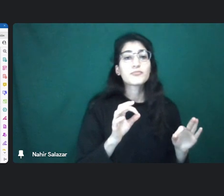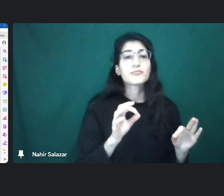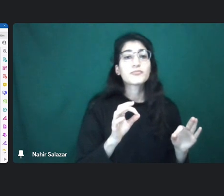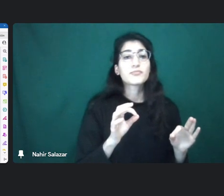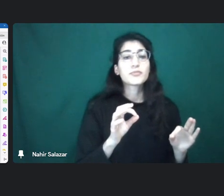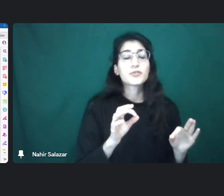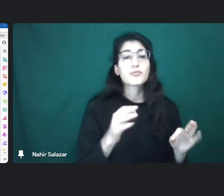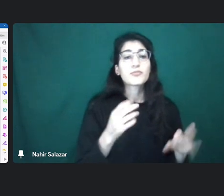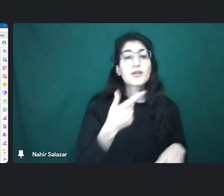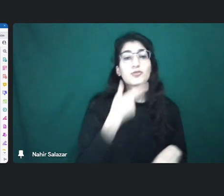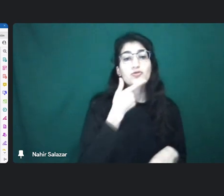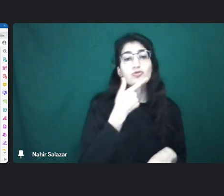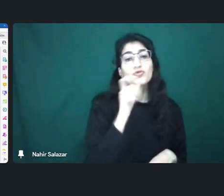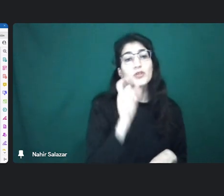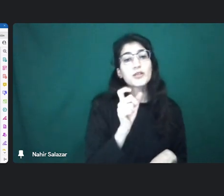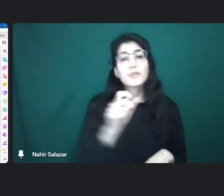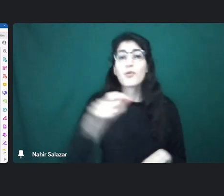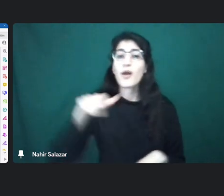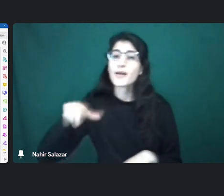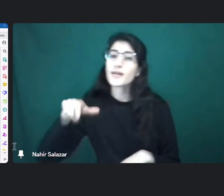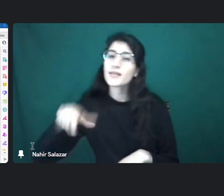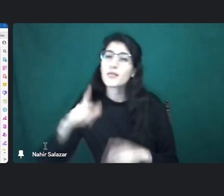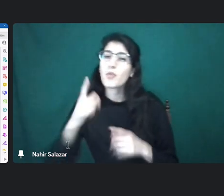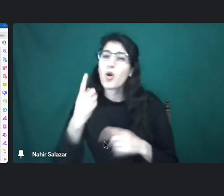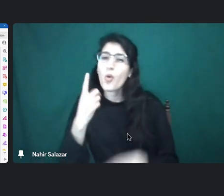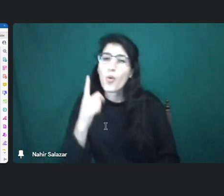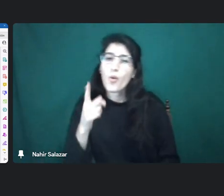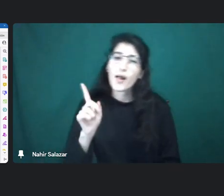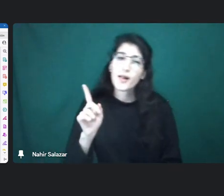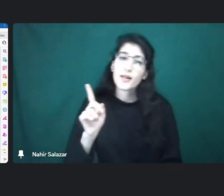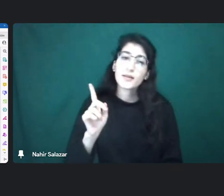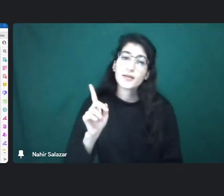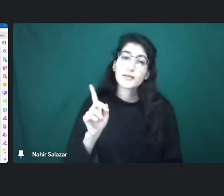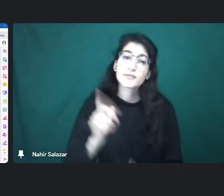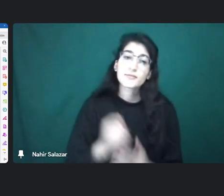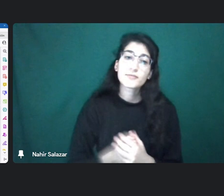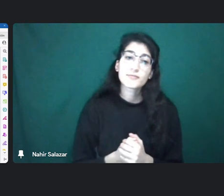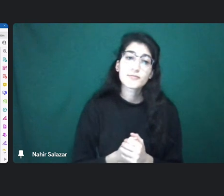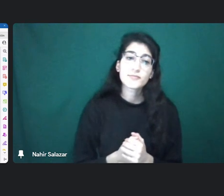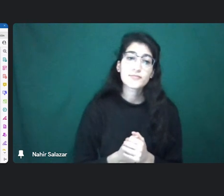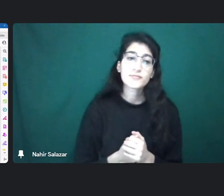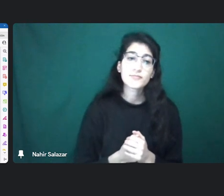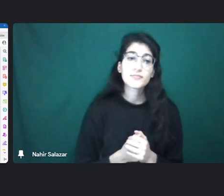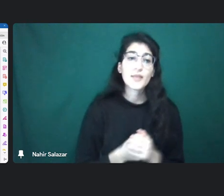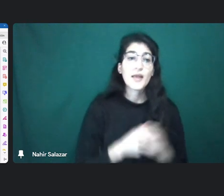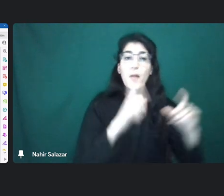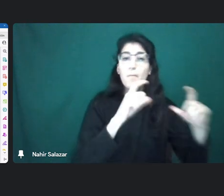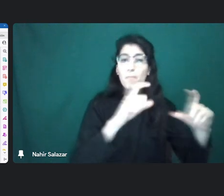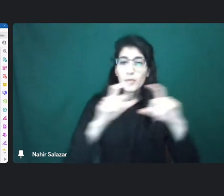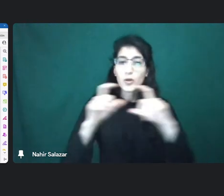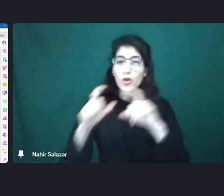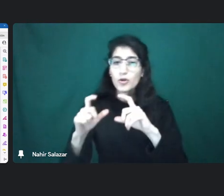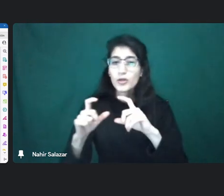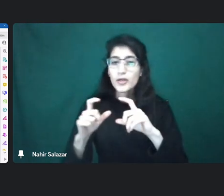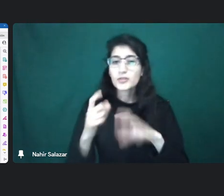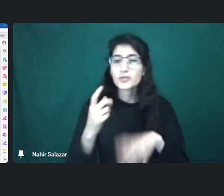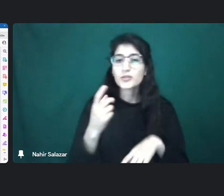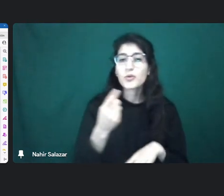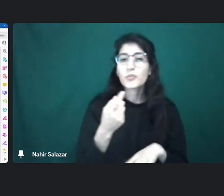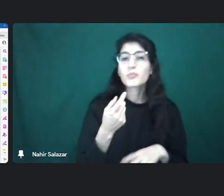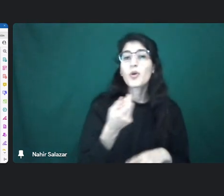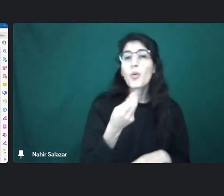En la otra, ¿cuántos bloques de lectura hay? Márquelos y traduce la frase. Y en la segunda dice, ¿qué clases de palabras